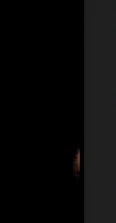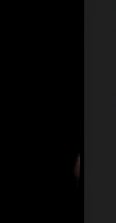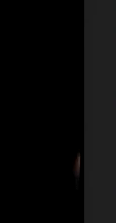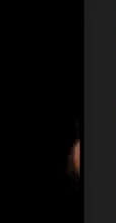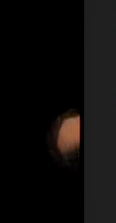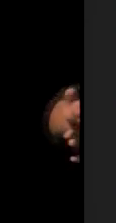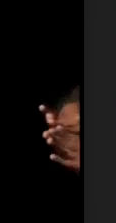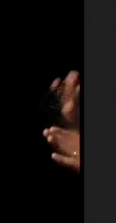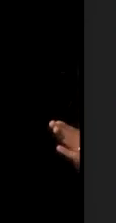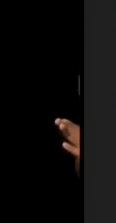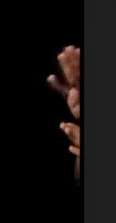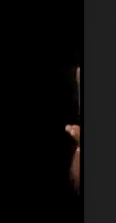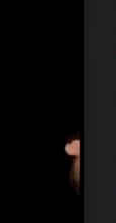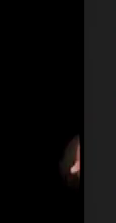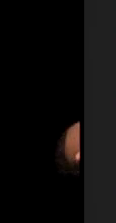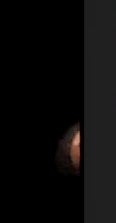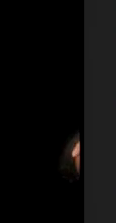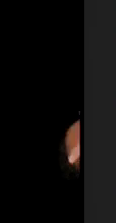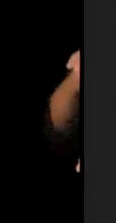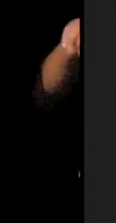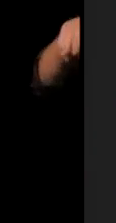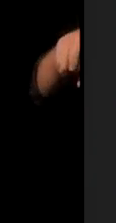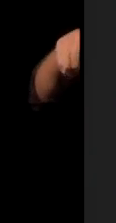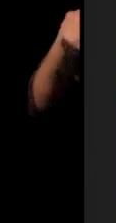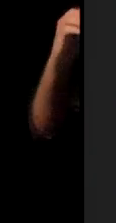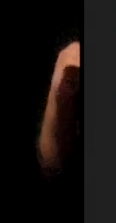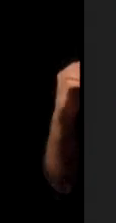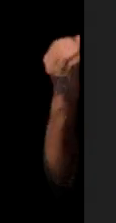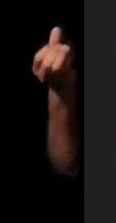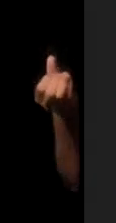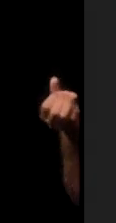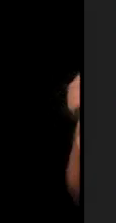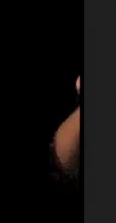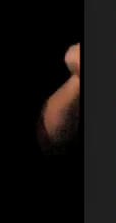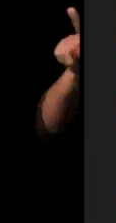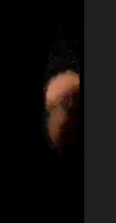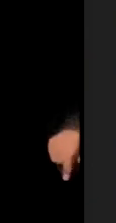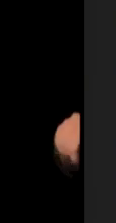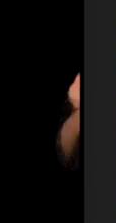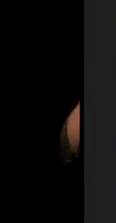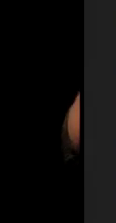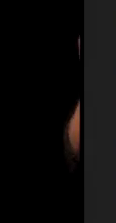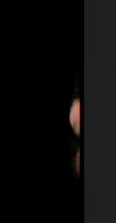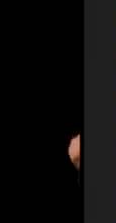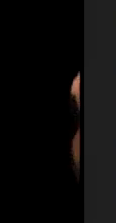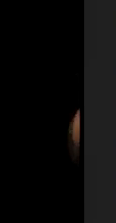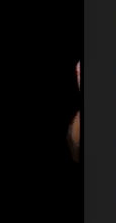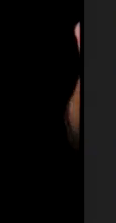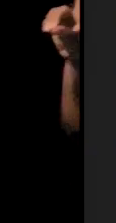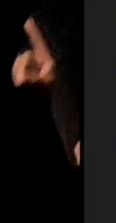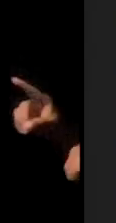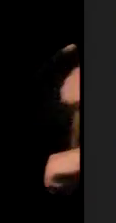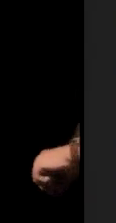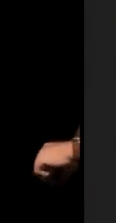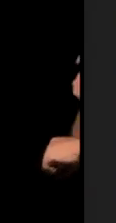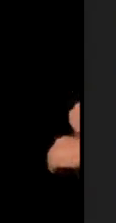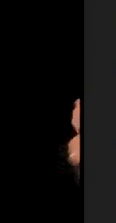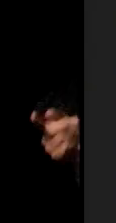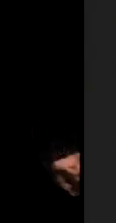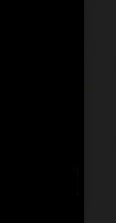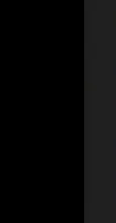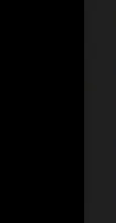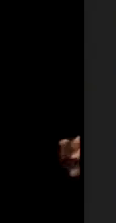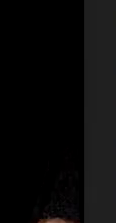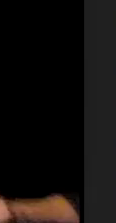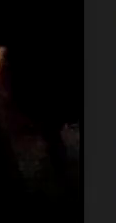466 profissionais diretores né e coordenadores pedagógicos é E aí voltando